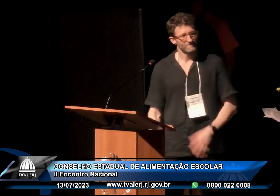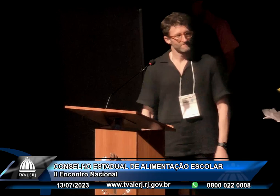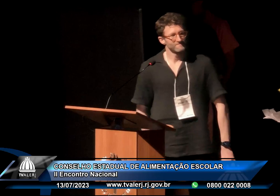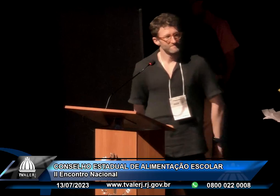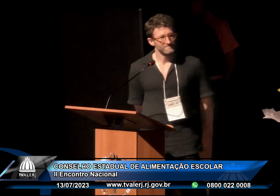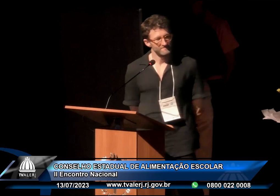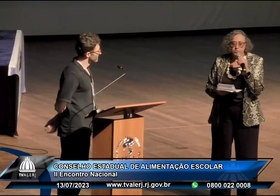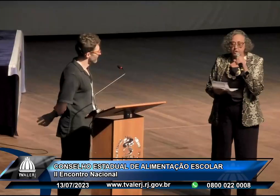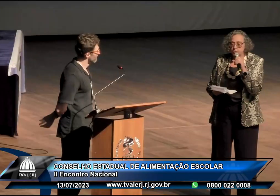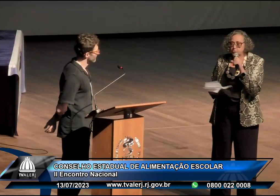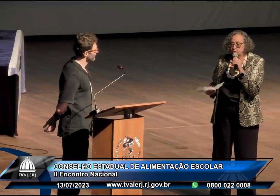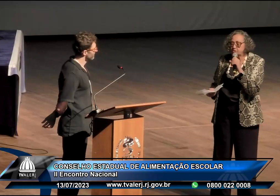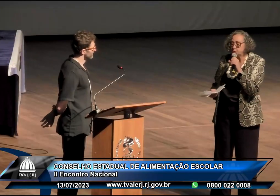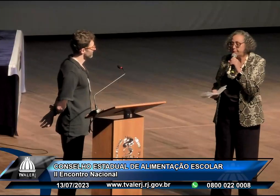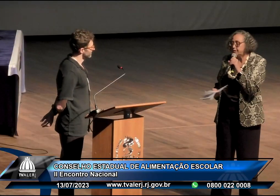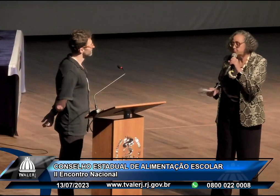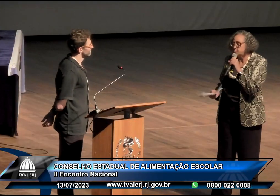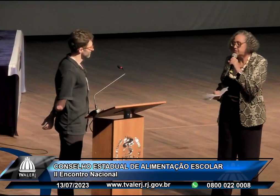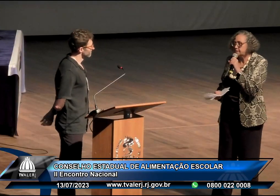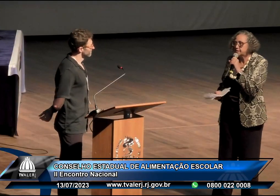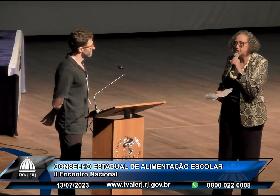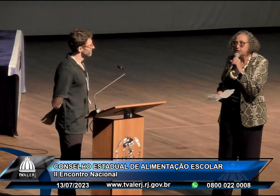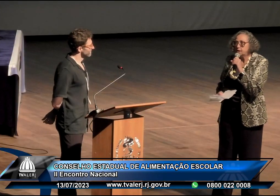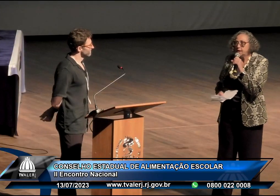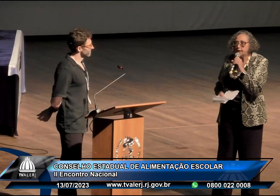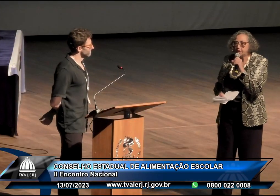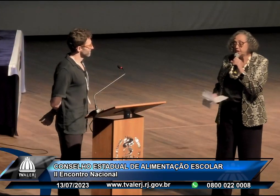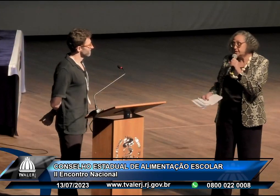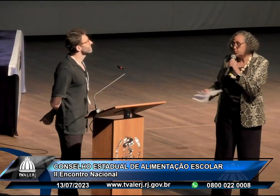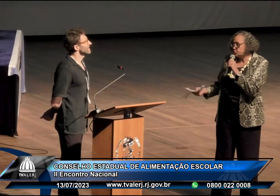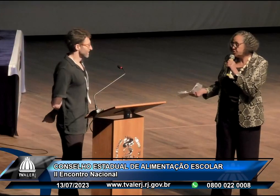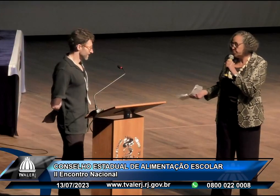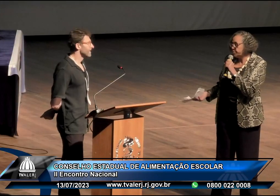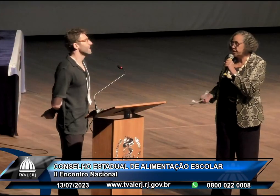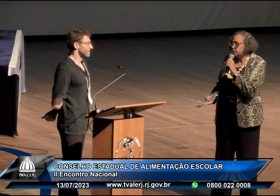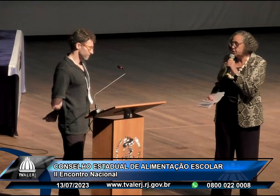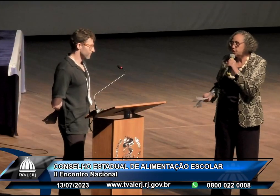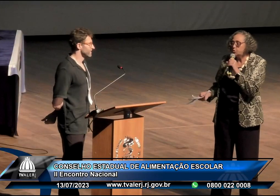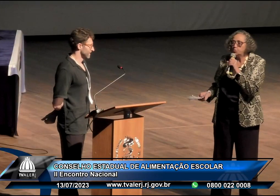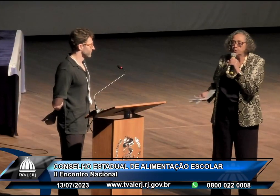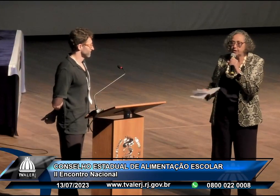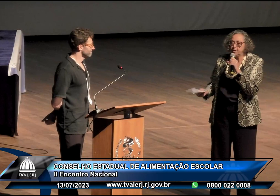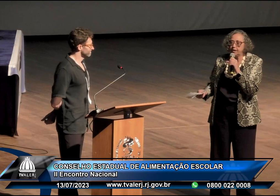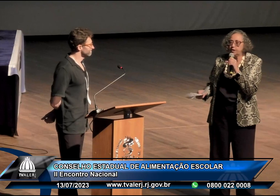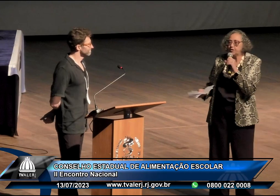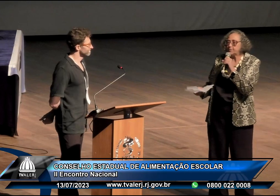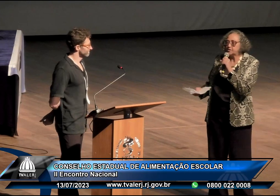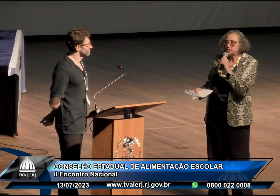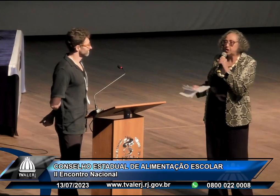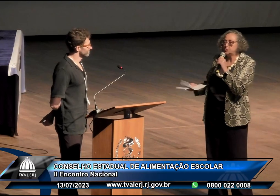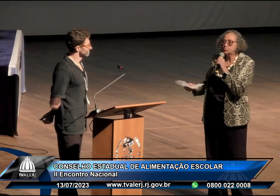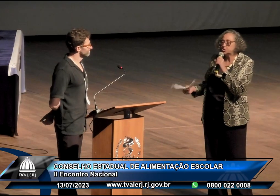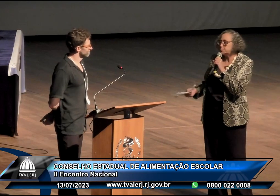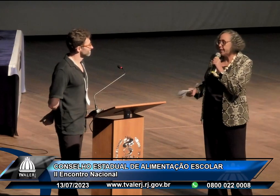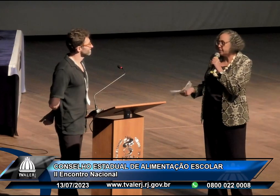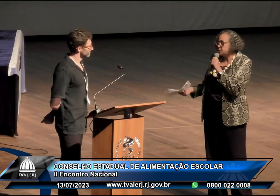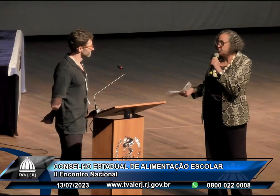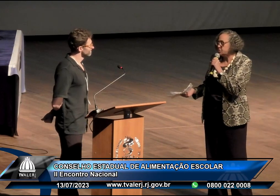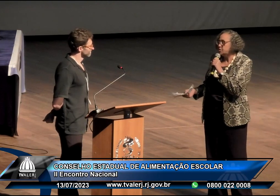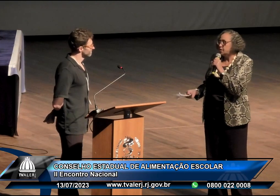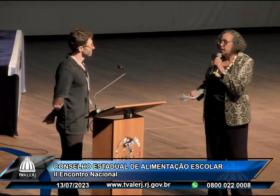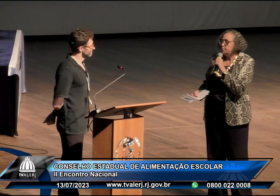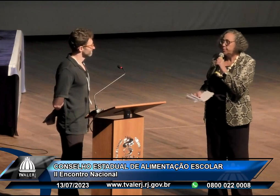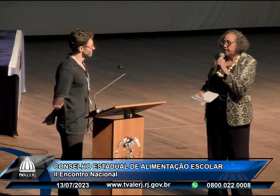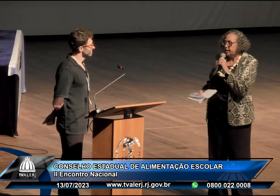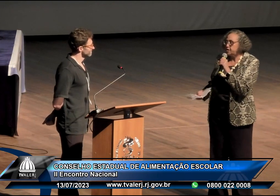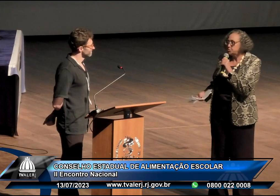da rede estadual né do ensino médio vamos dizer assim é eles altos se aplicam Então o que ideal é que você tenha um espaço